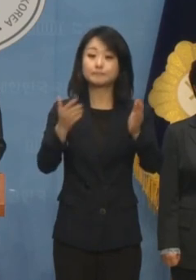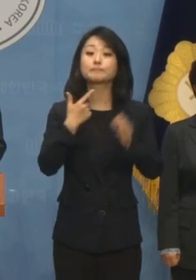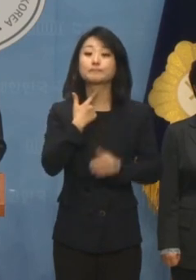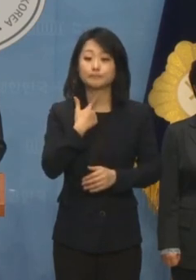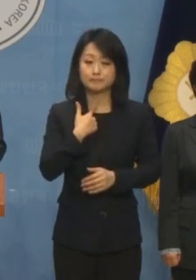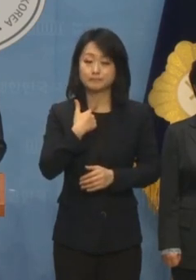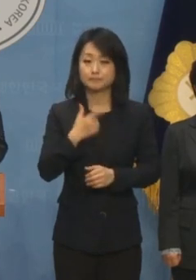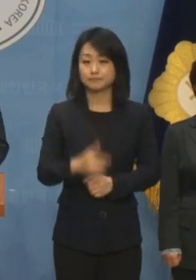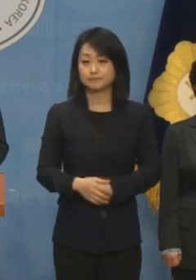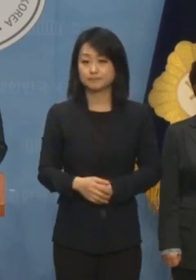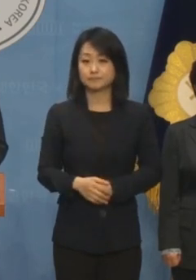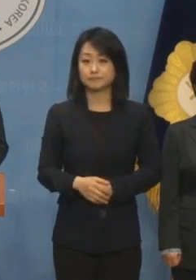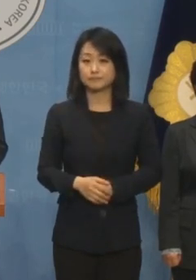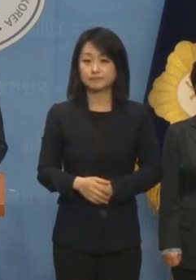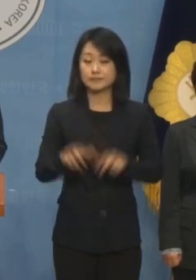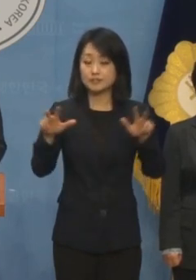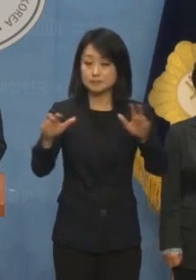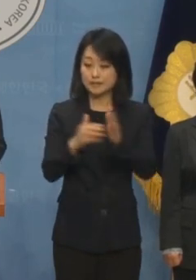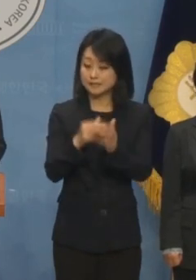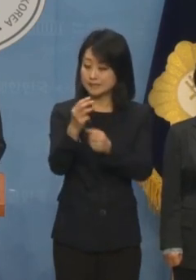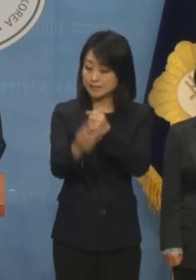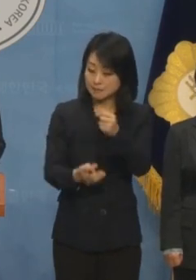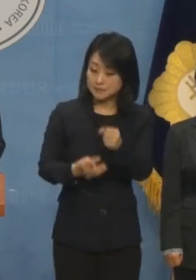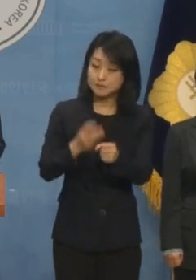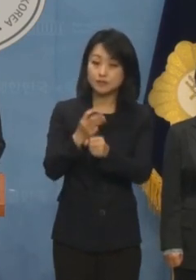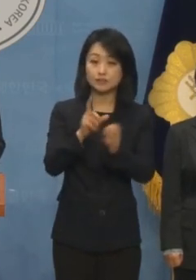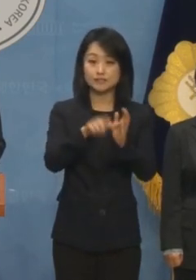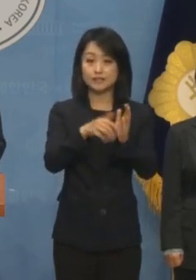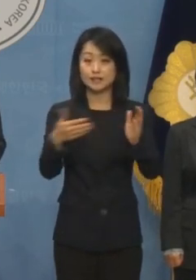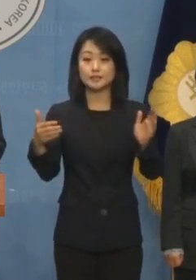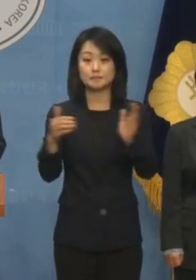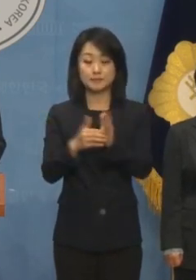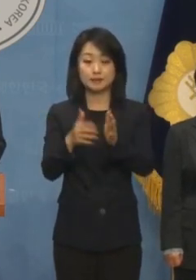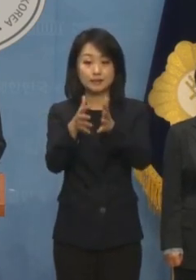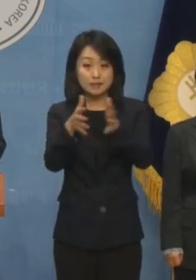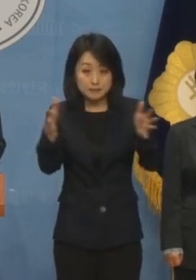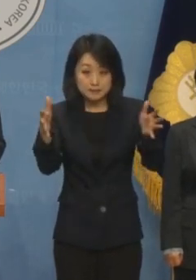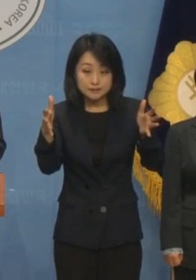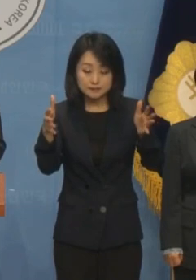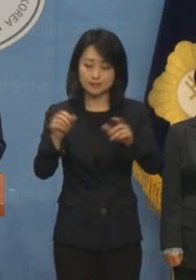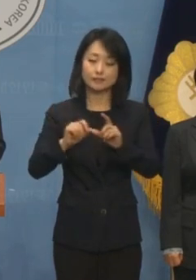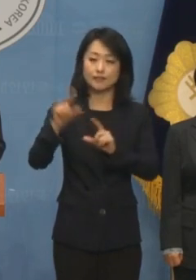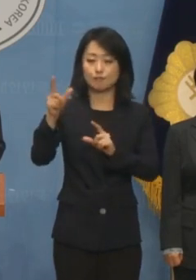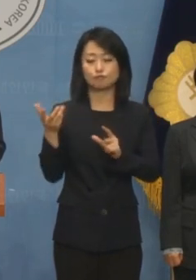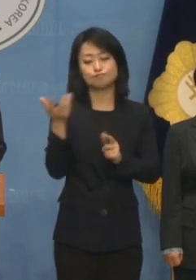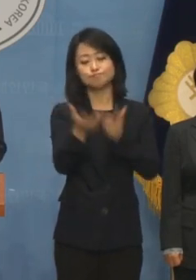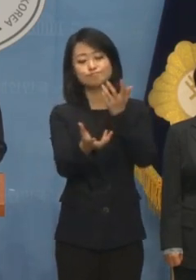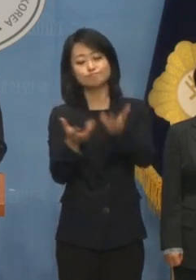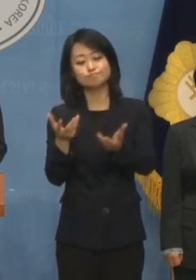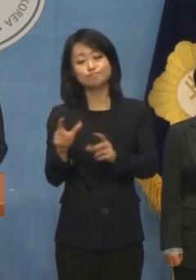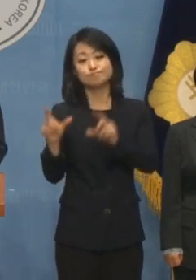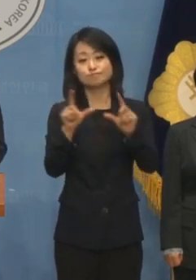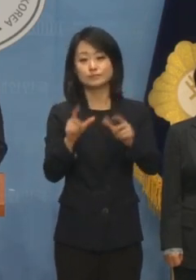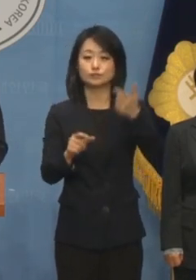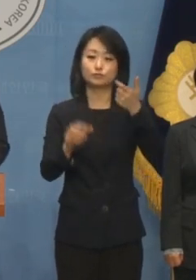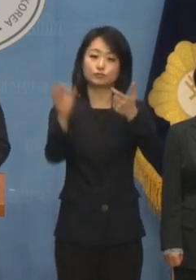시작했습니다. 그동안 30년이 경과했고 이제는 아파트가 주거 형태의 60%를 차지하고